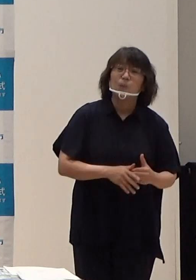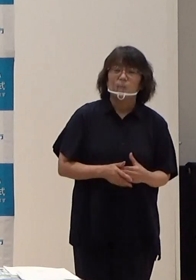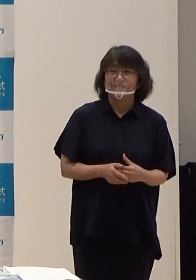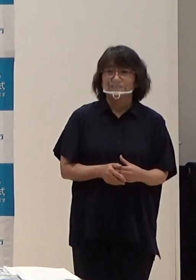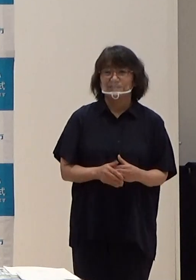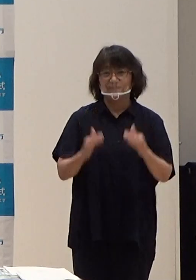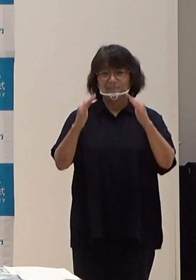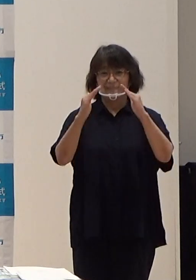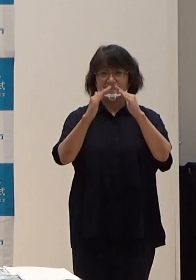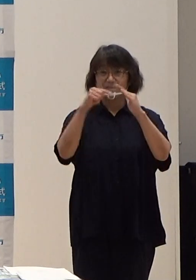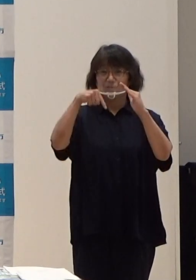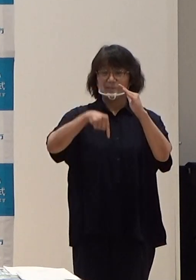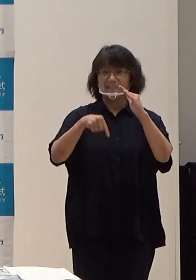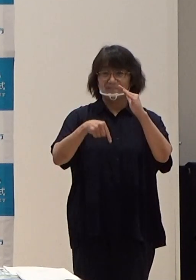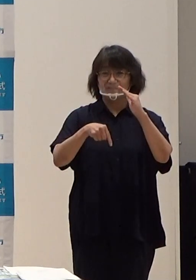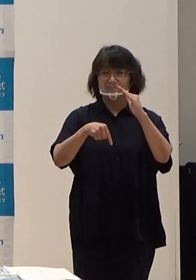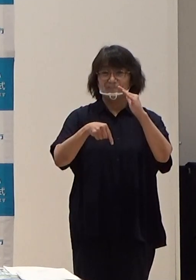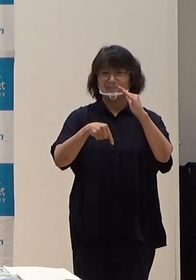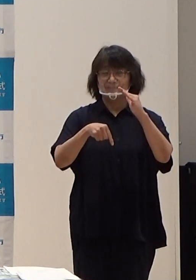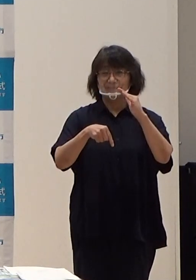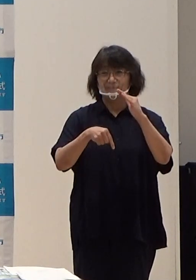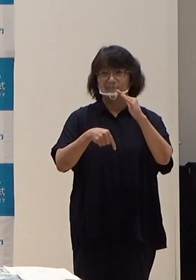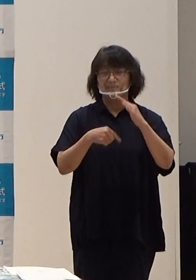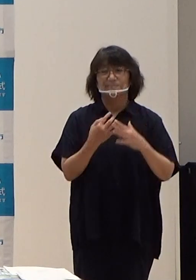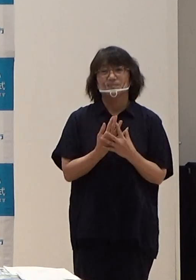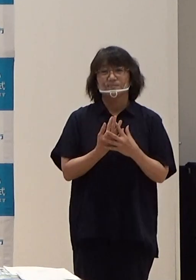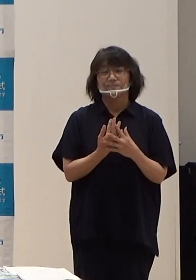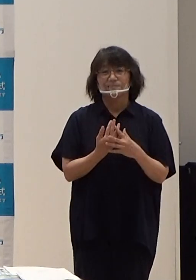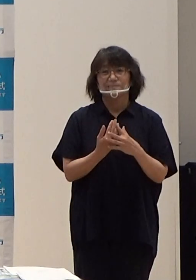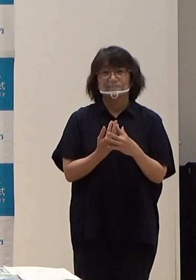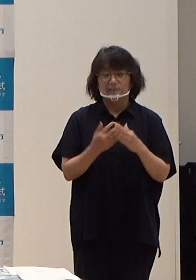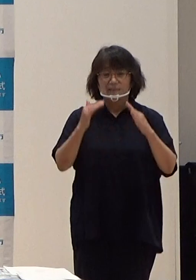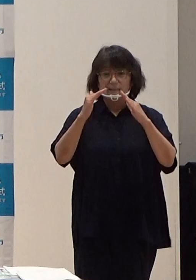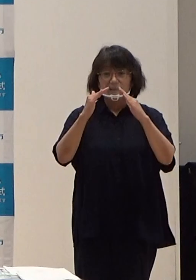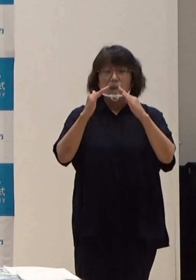住宅条件ですね、住宅取得について